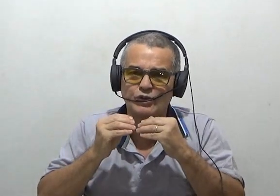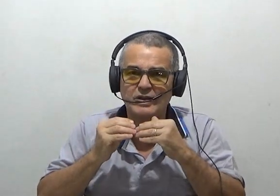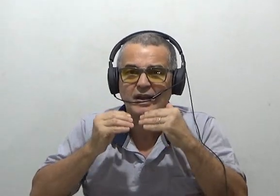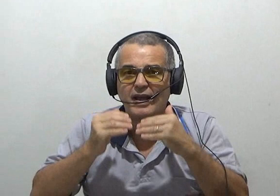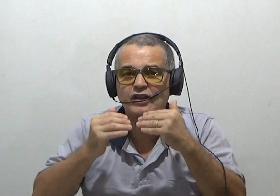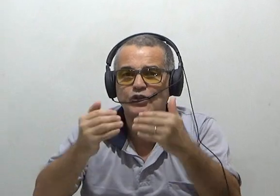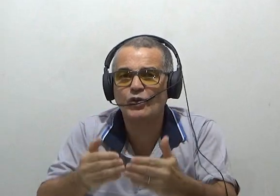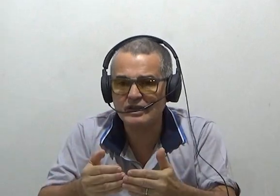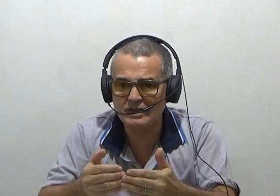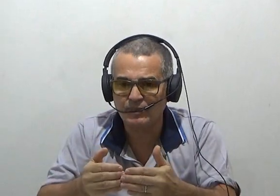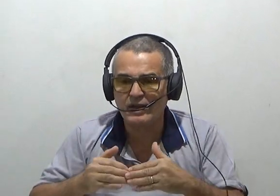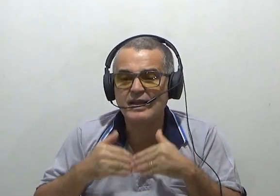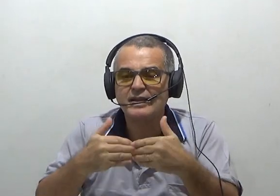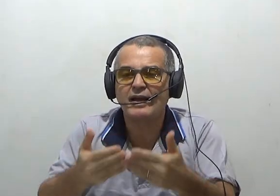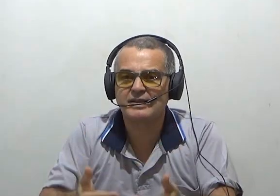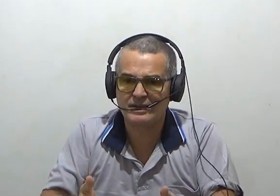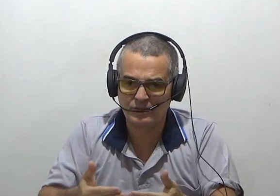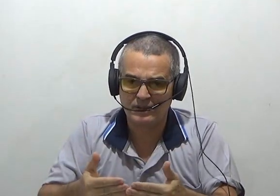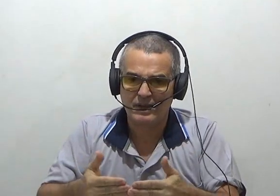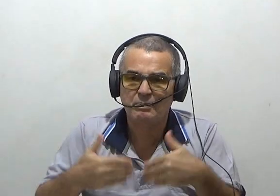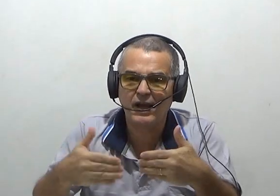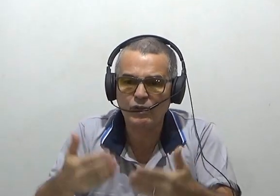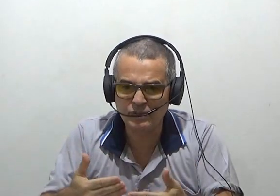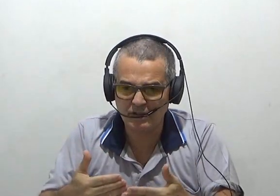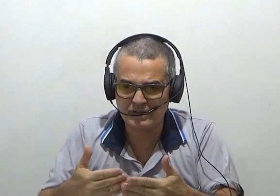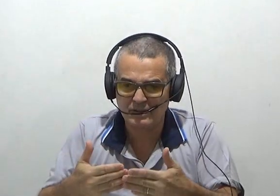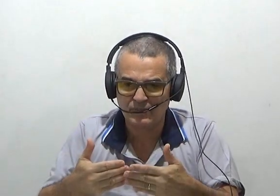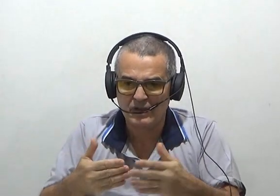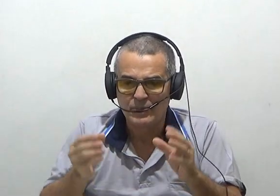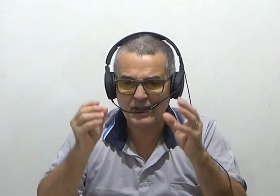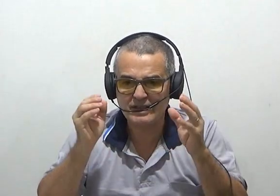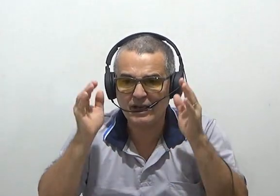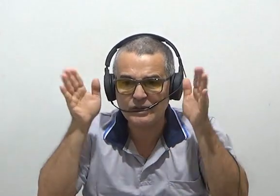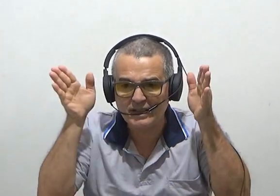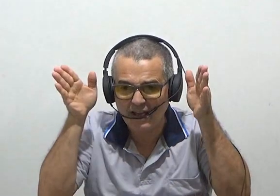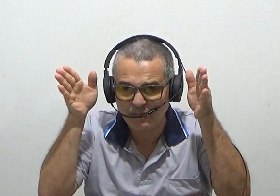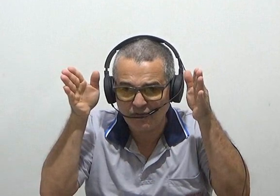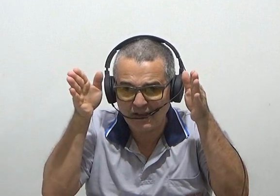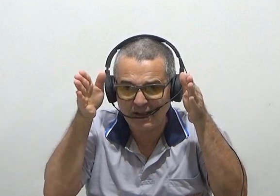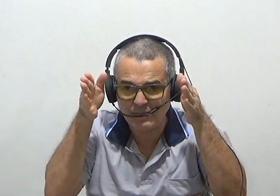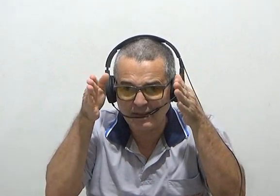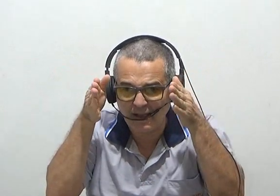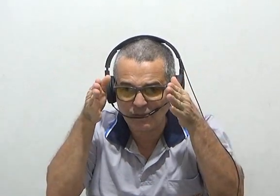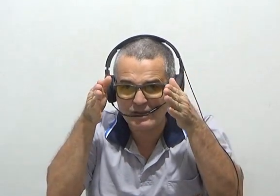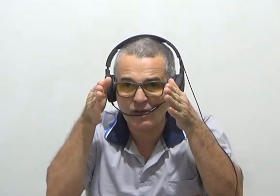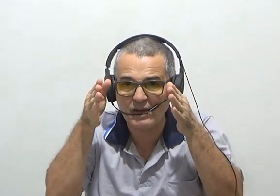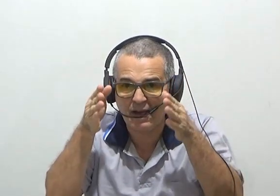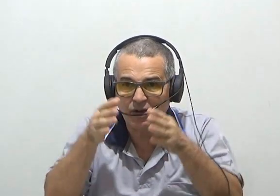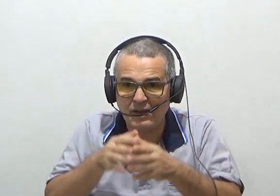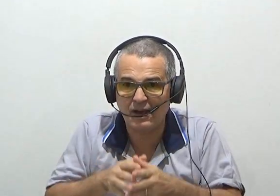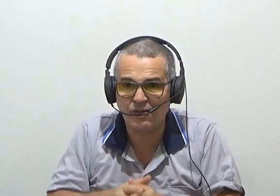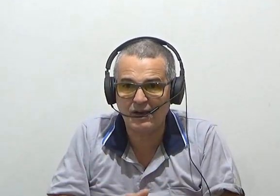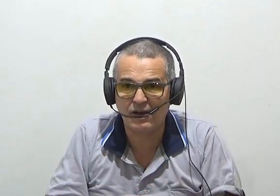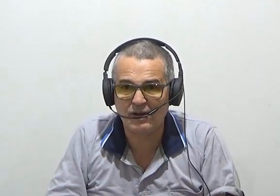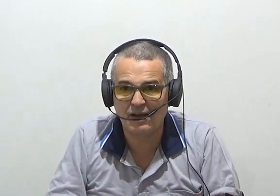gente construir questões, indagação, perguntas. Porque senão o cérebro fica limitado a só